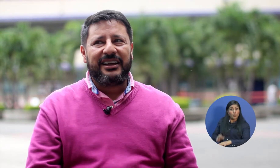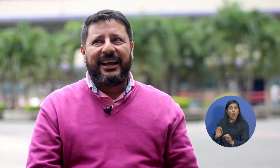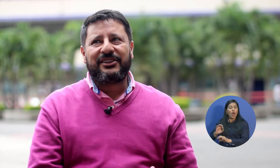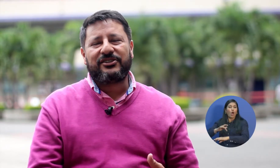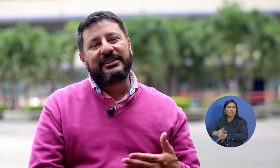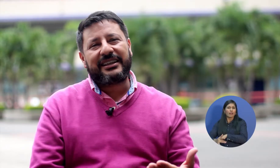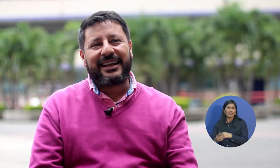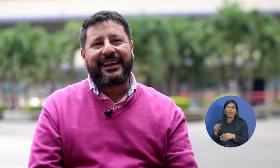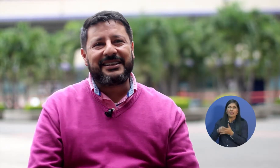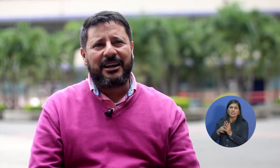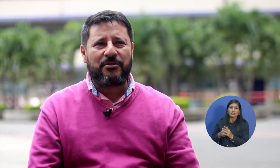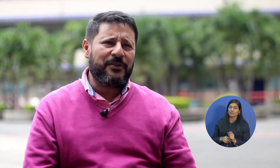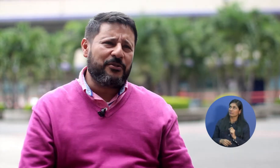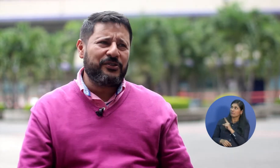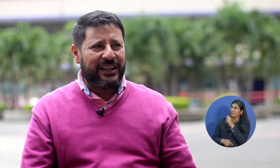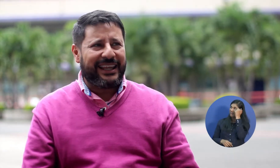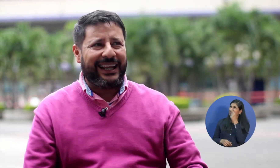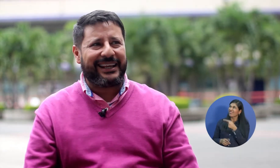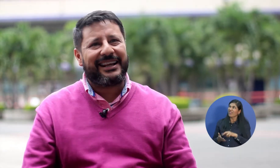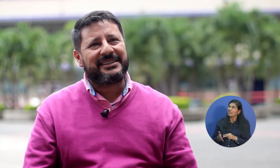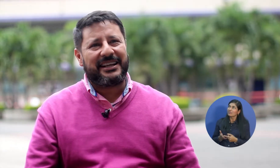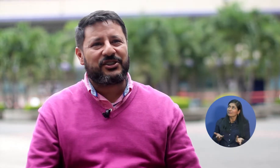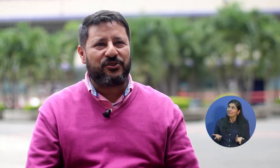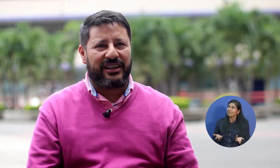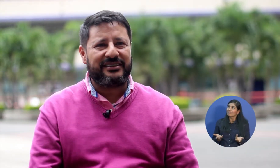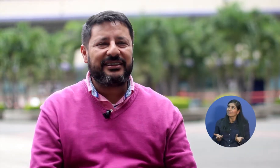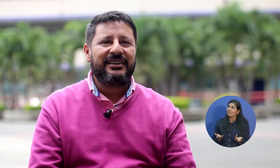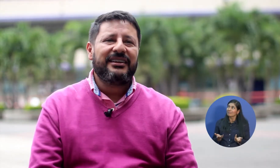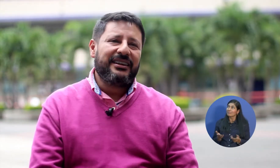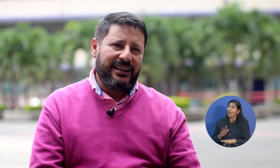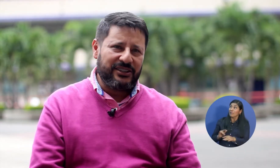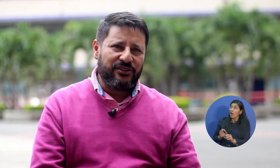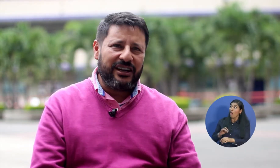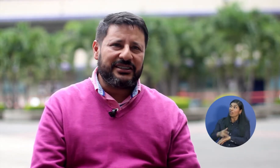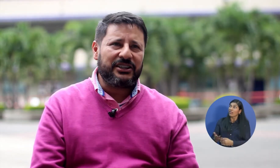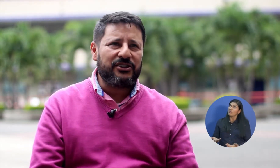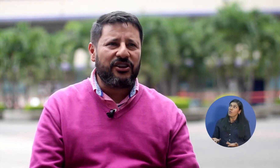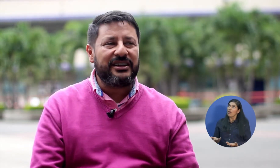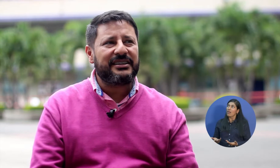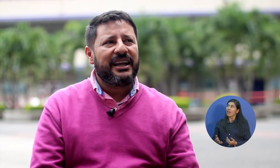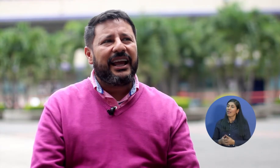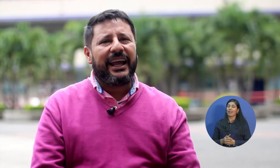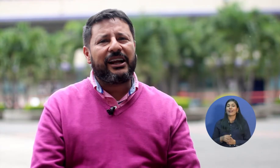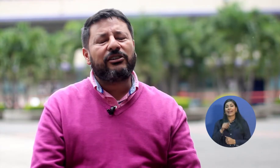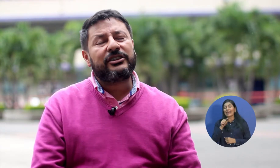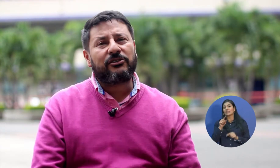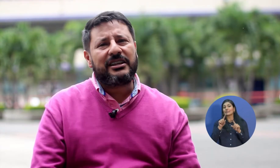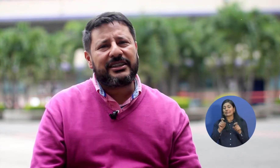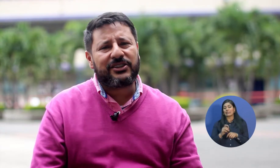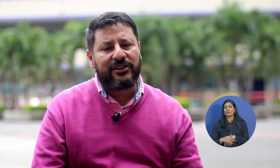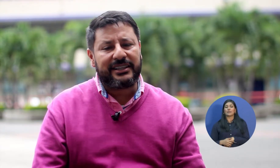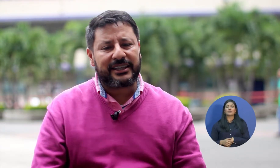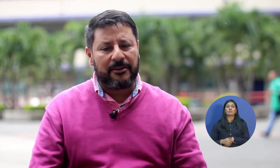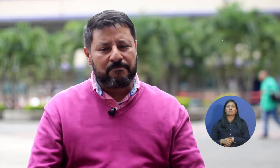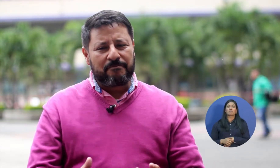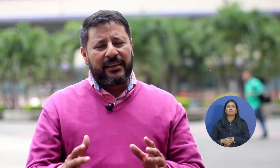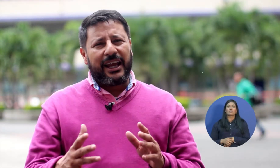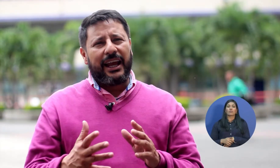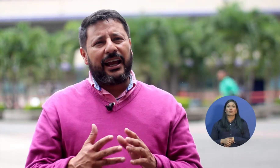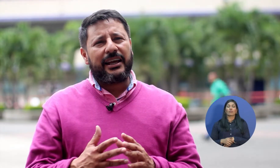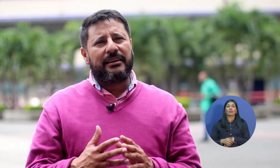tarde? Entonces ahí hay que decirle al profe, profe, ¿usted qué le quiere decir al estudiante? Es una de las situaciones. En conceptualización es